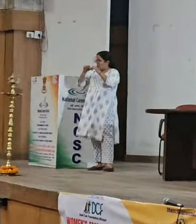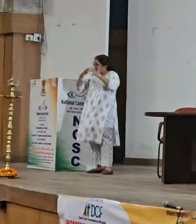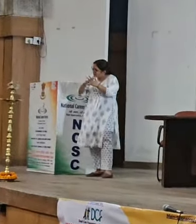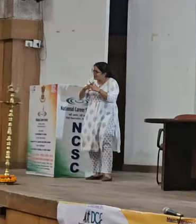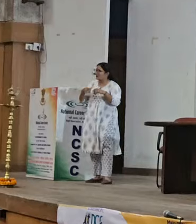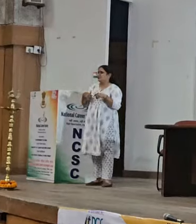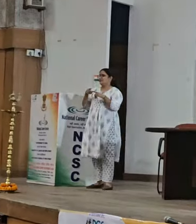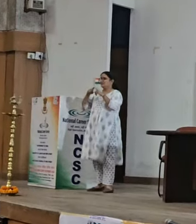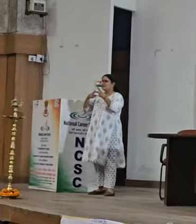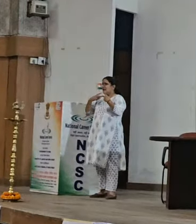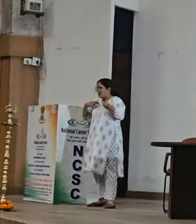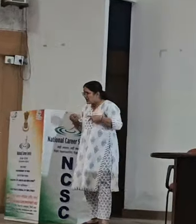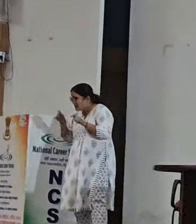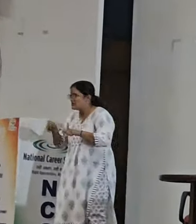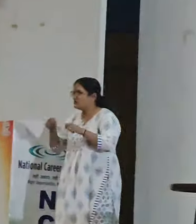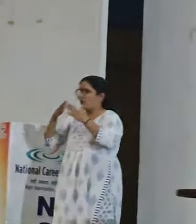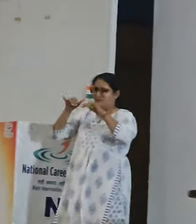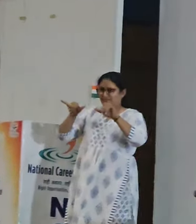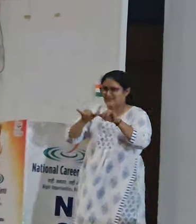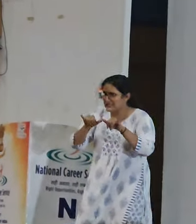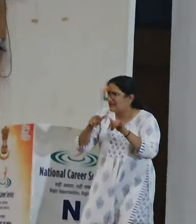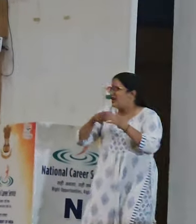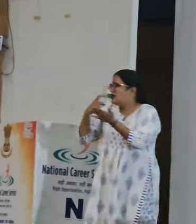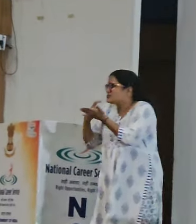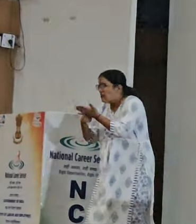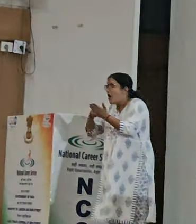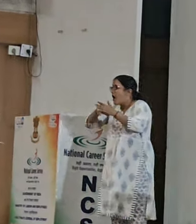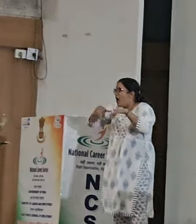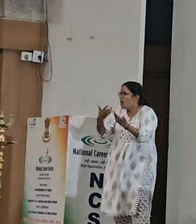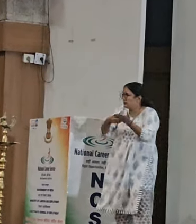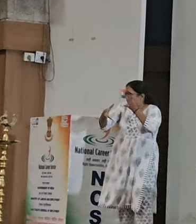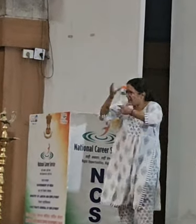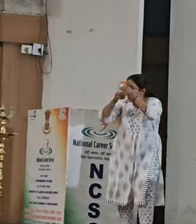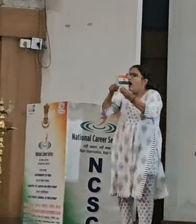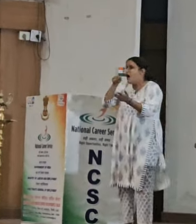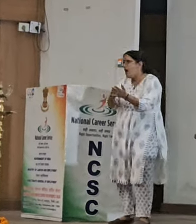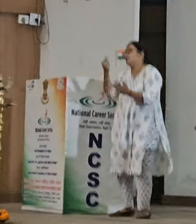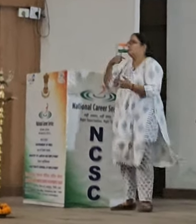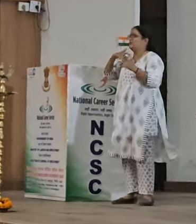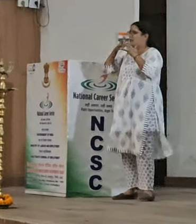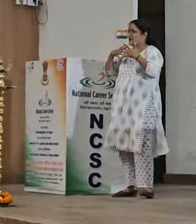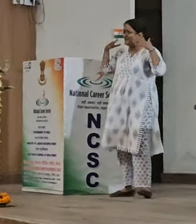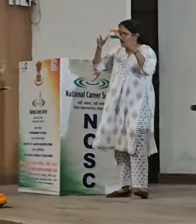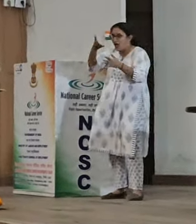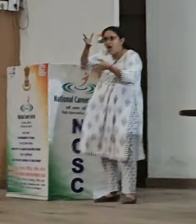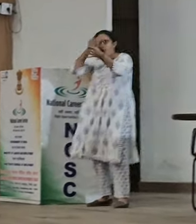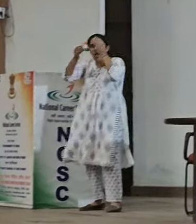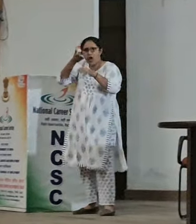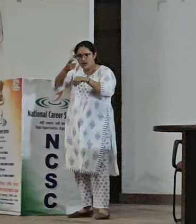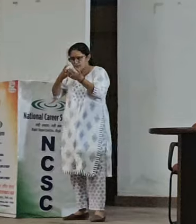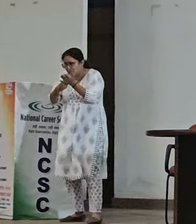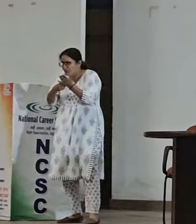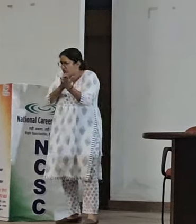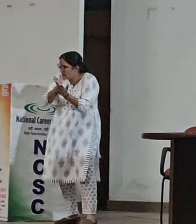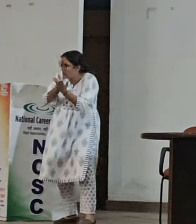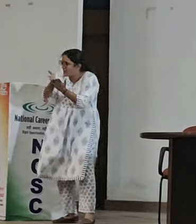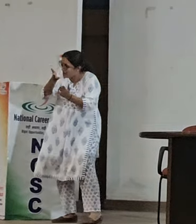आज हमारा ये प्रोग्राम क्यों ऑर्गेनाइज किया जा रहा है, जैसे कि टॉपिक से रिलेटेड जो भी लॉज और राइट्स रहते हैं वुमेन के लिए